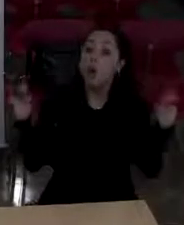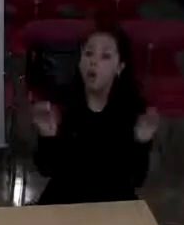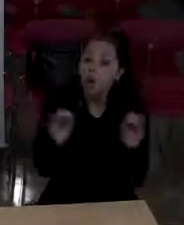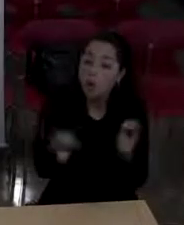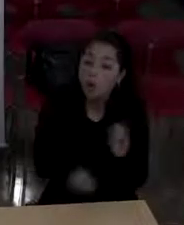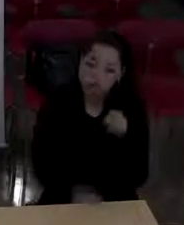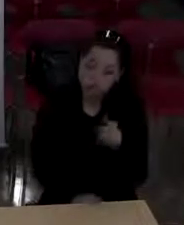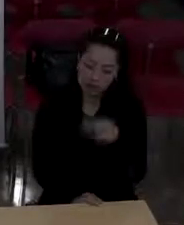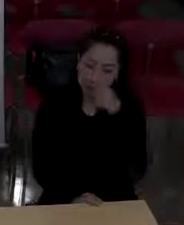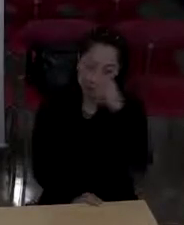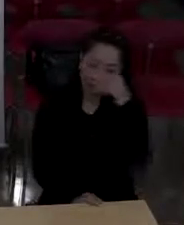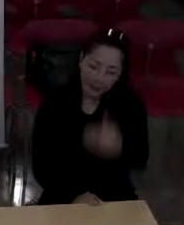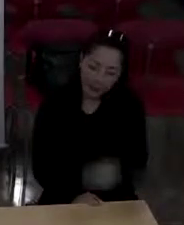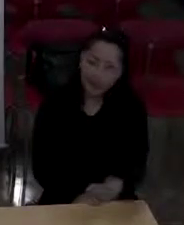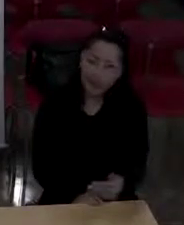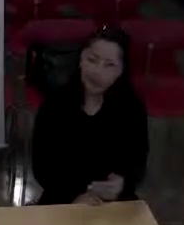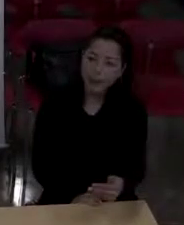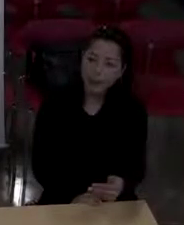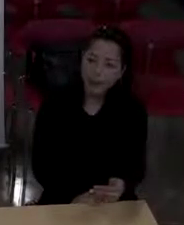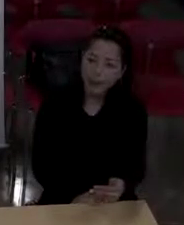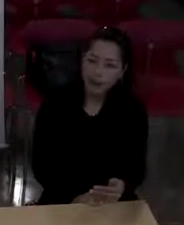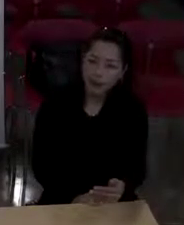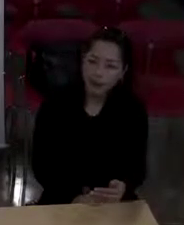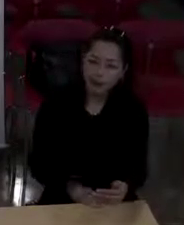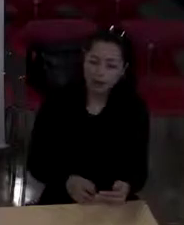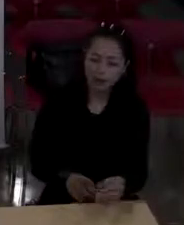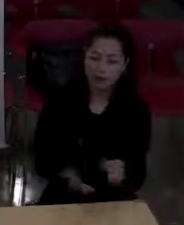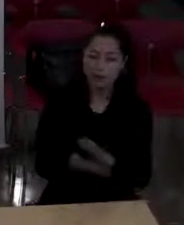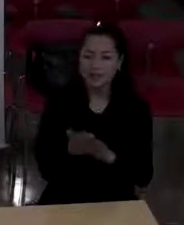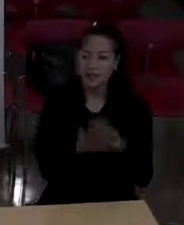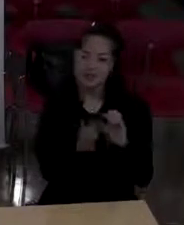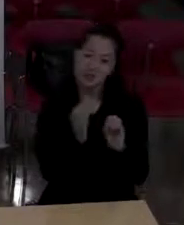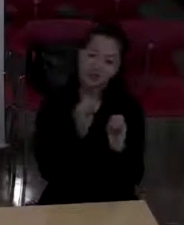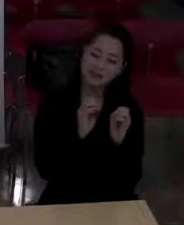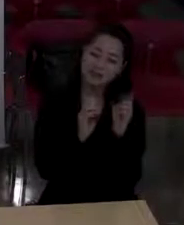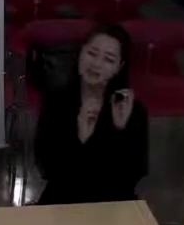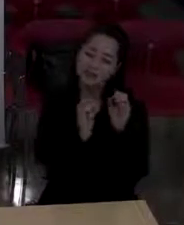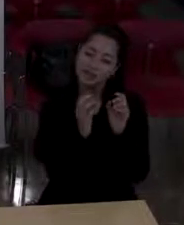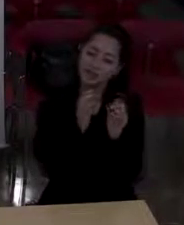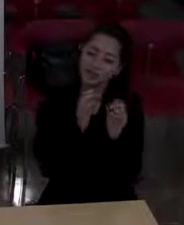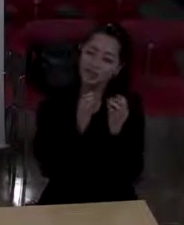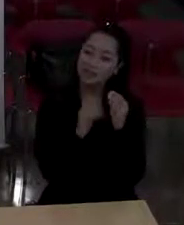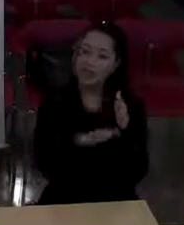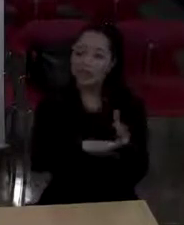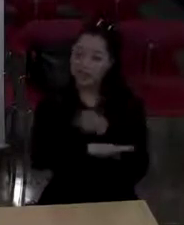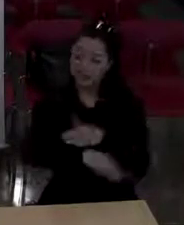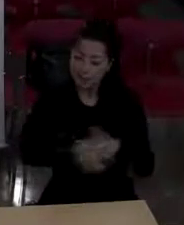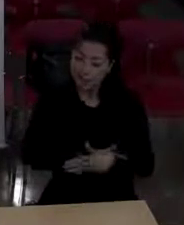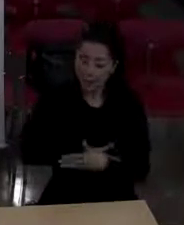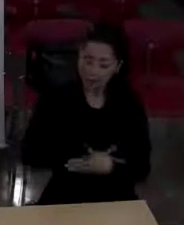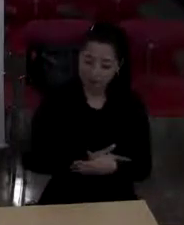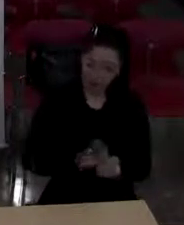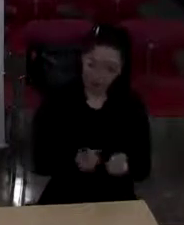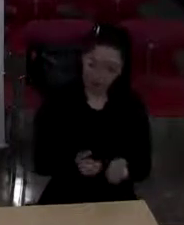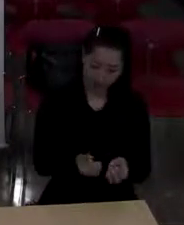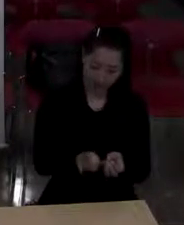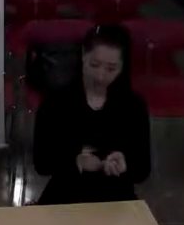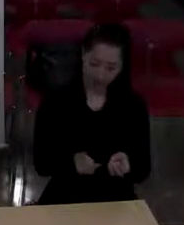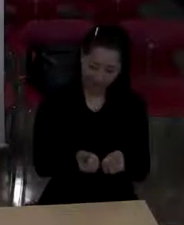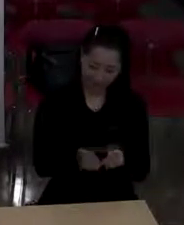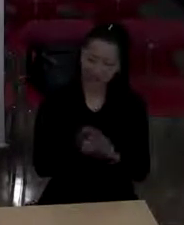se están dando también en un contexto, en un momento de significación, pero principalmente a través de un discurso.